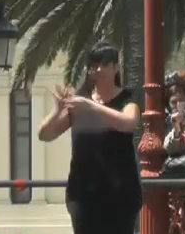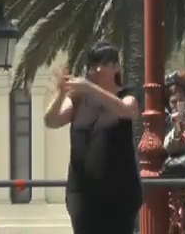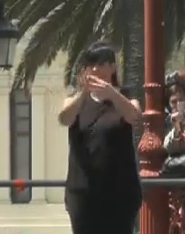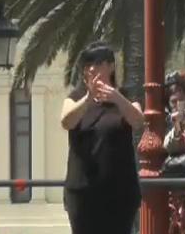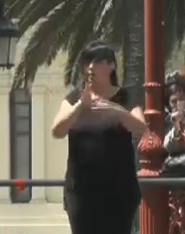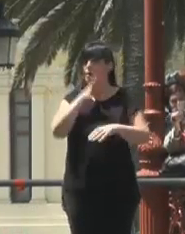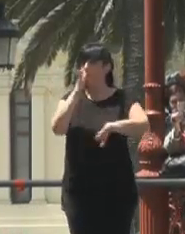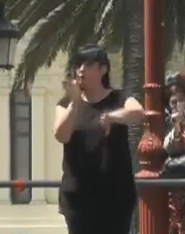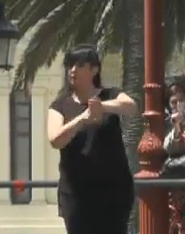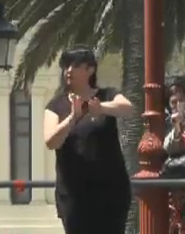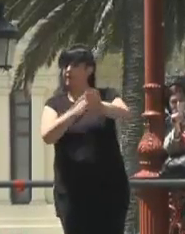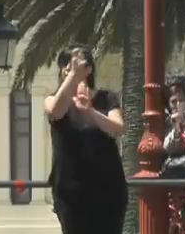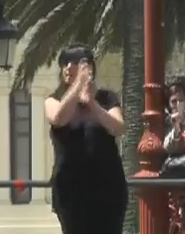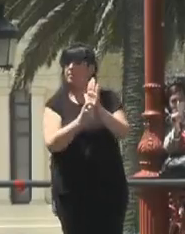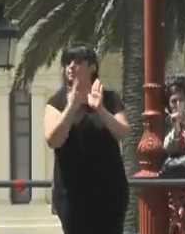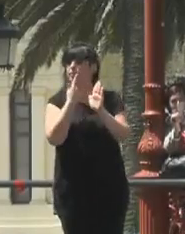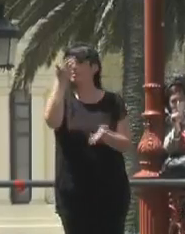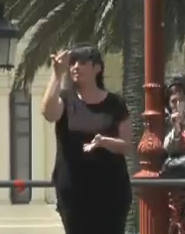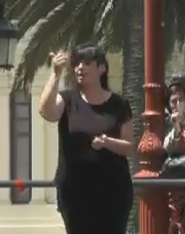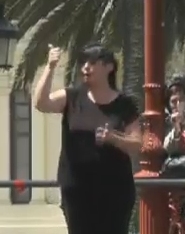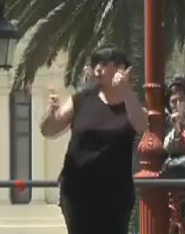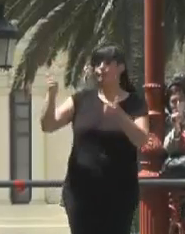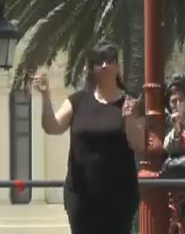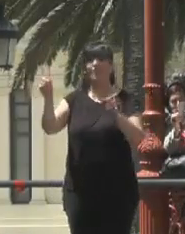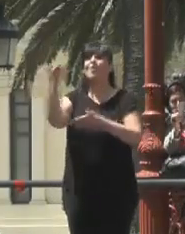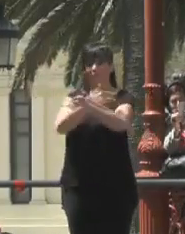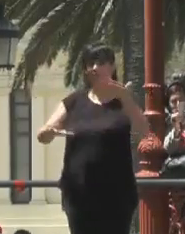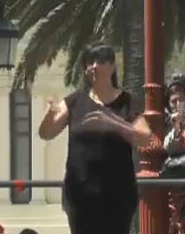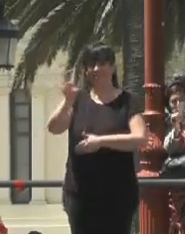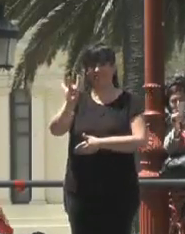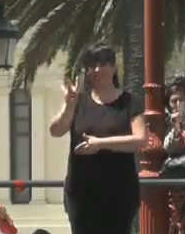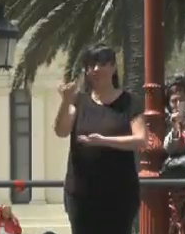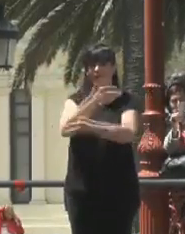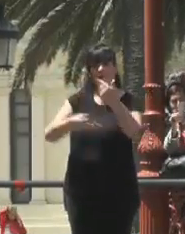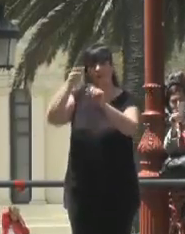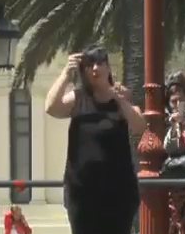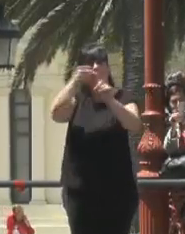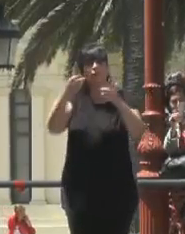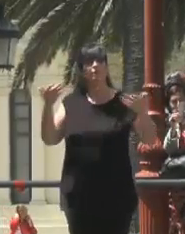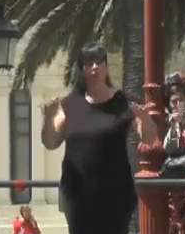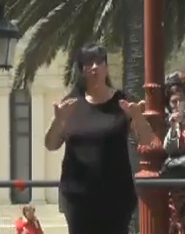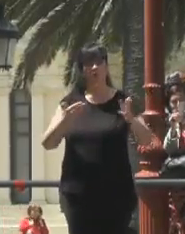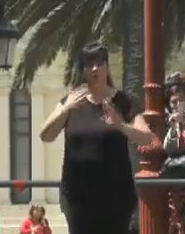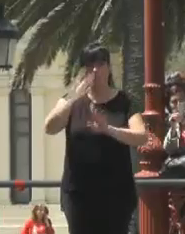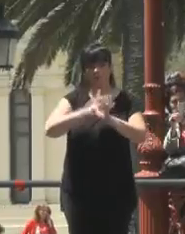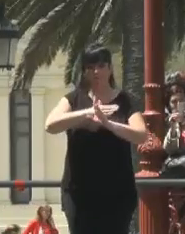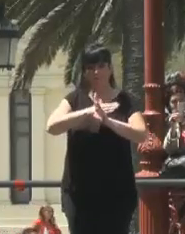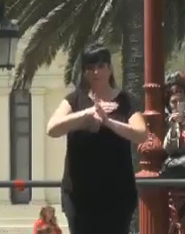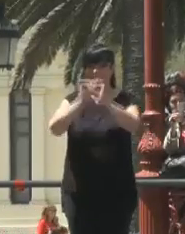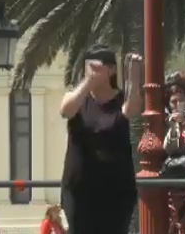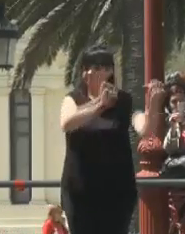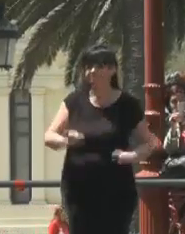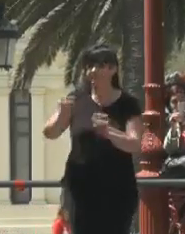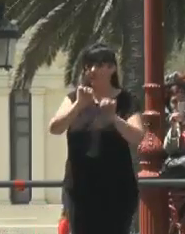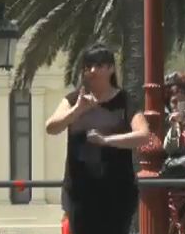izquierda no está la competencia entre los pueblos, está la colaboración para defender a las clases populares de todos los territorios independientemente de la